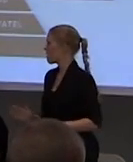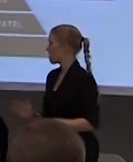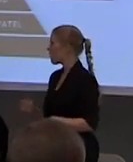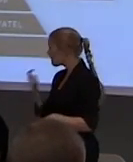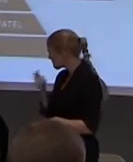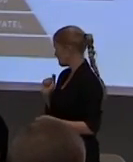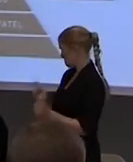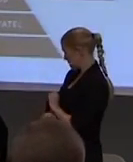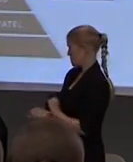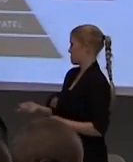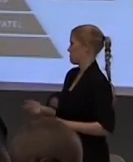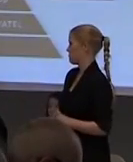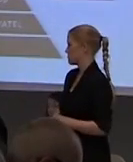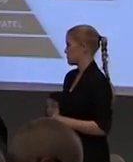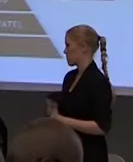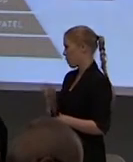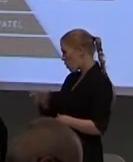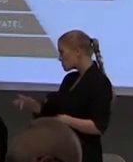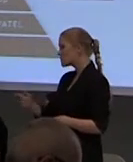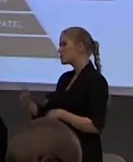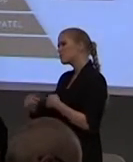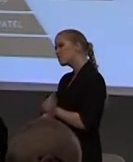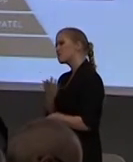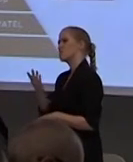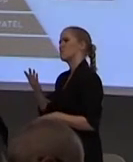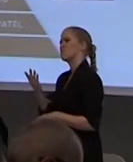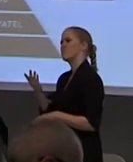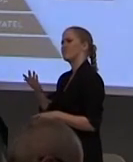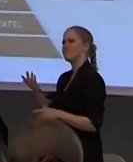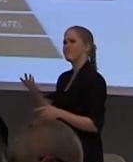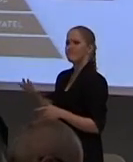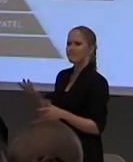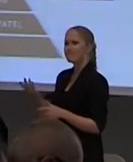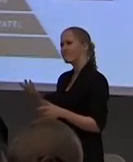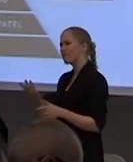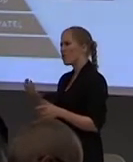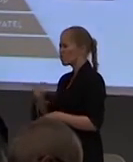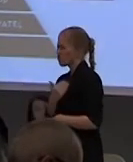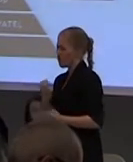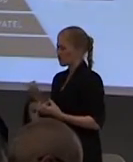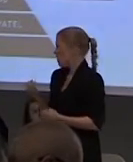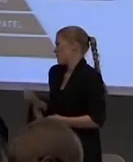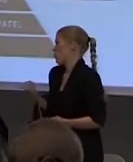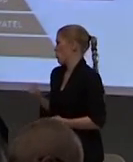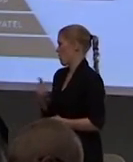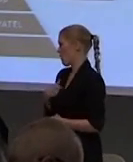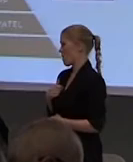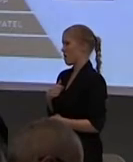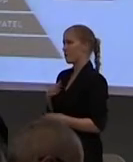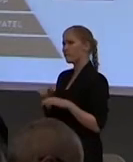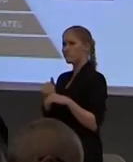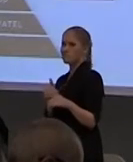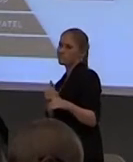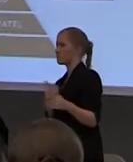Se mi stávají různý věci, které nevím, nějak v té škole fungují. Potom další